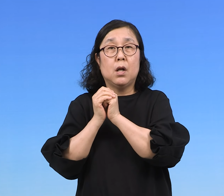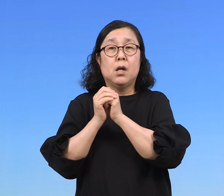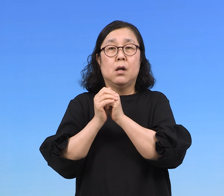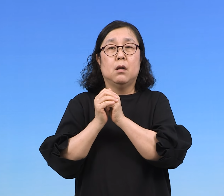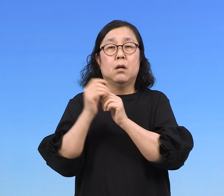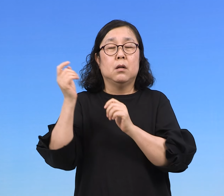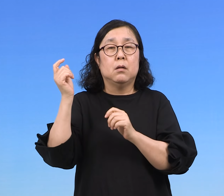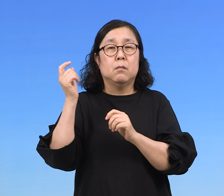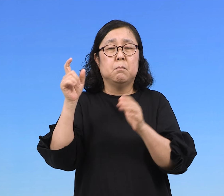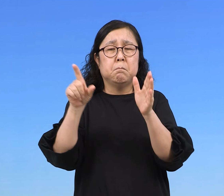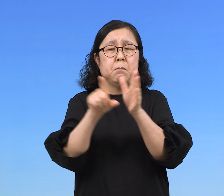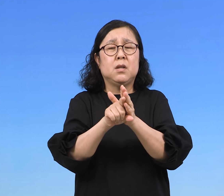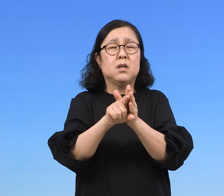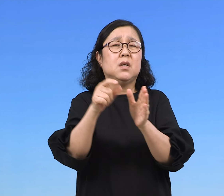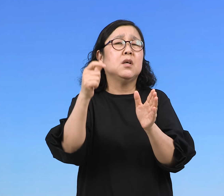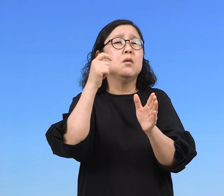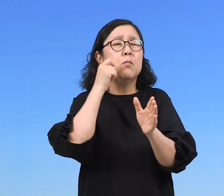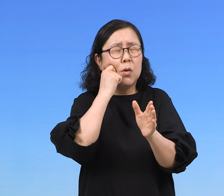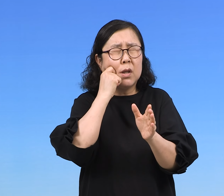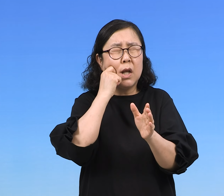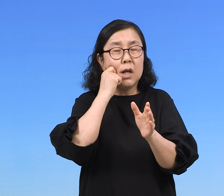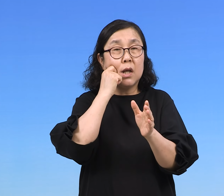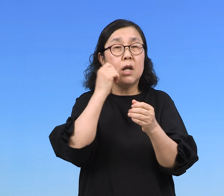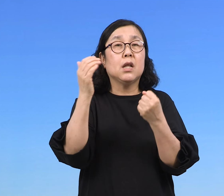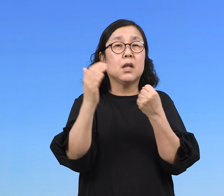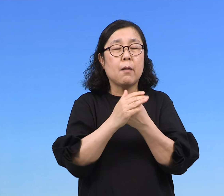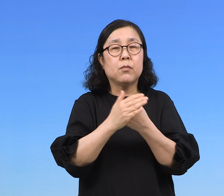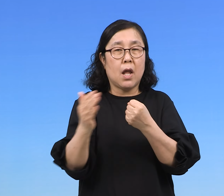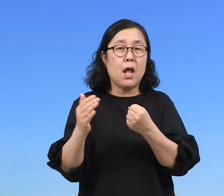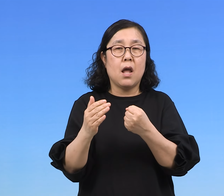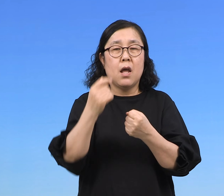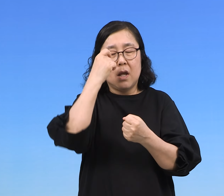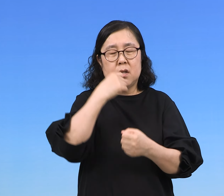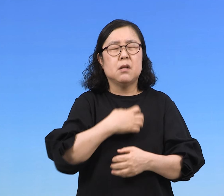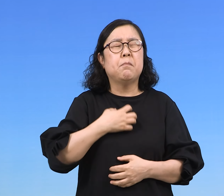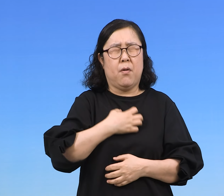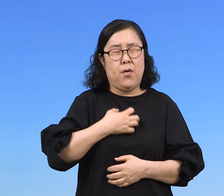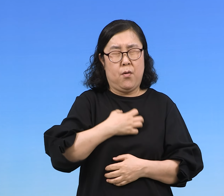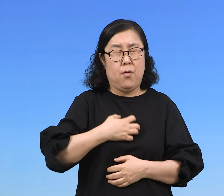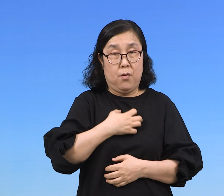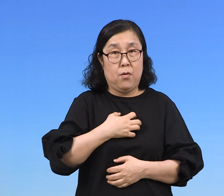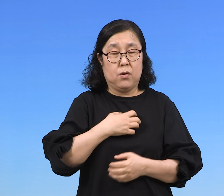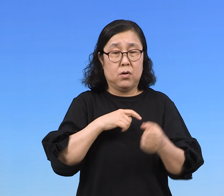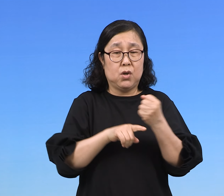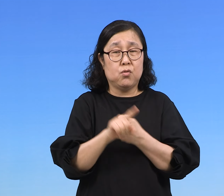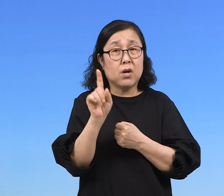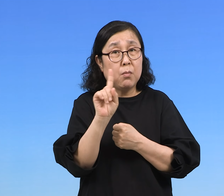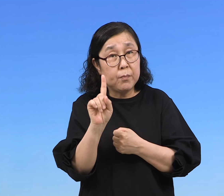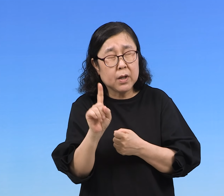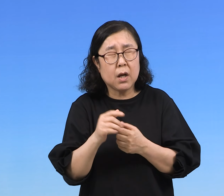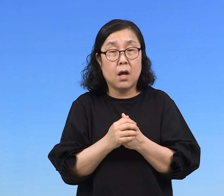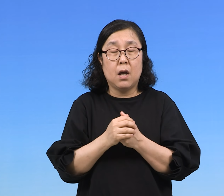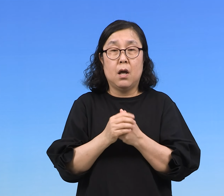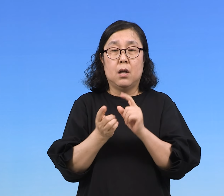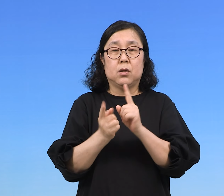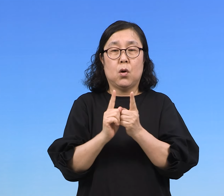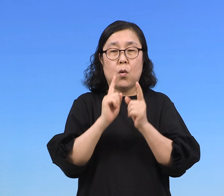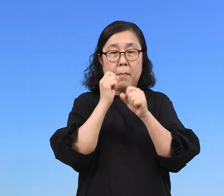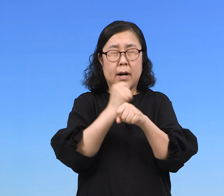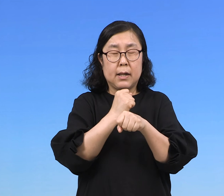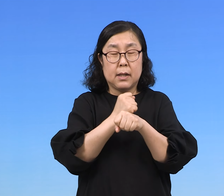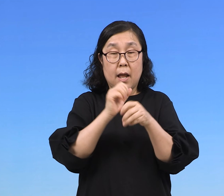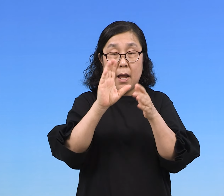제자는 이런 불신에 빠져서 이렇게 슬픔으로 가득 차게 되었나? 우선 보니까요, 15절 16절 그들이 서로